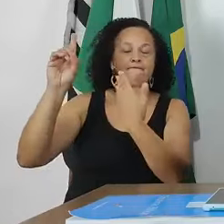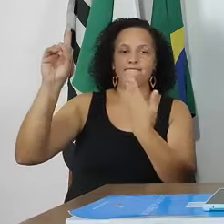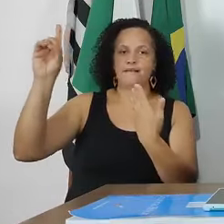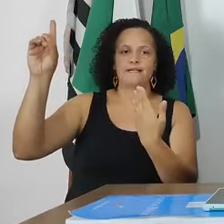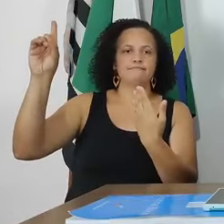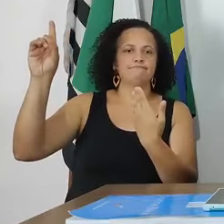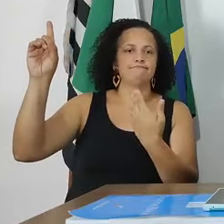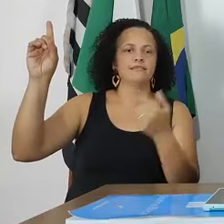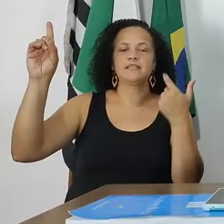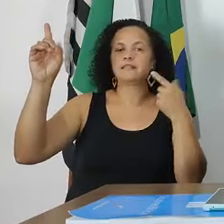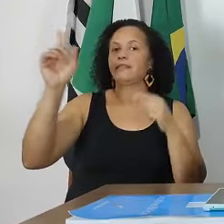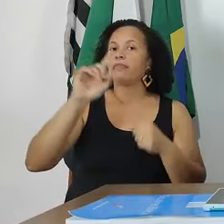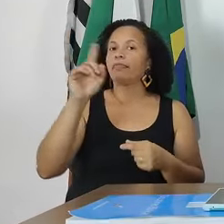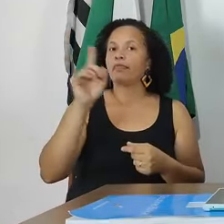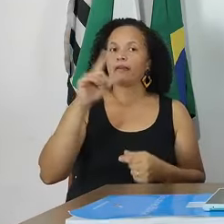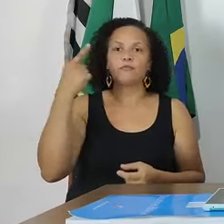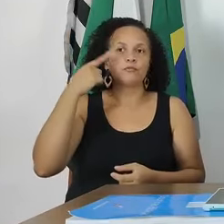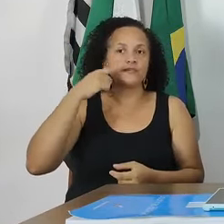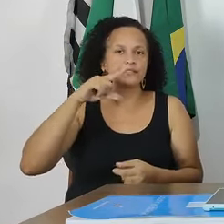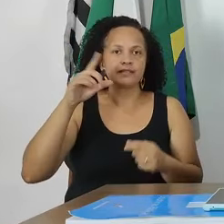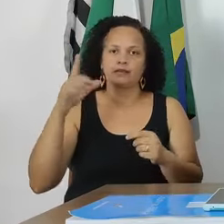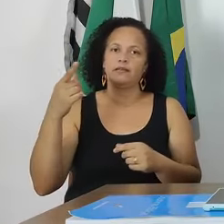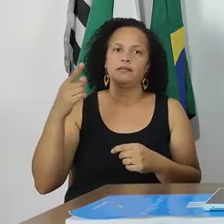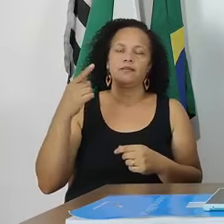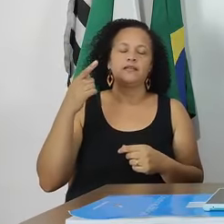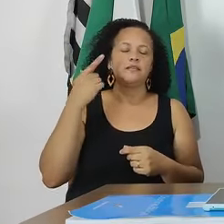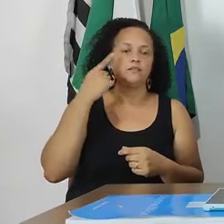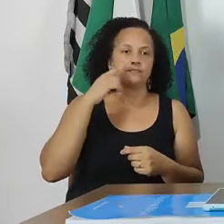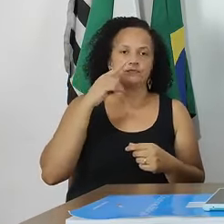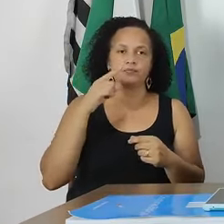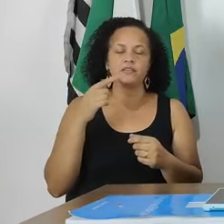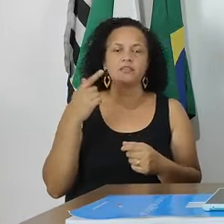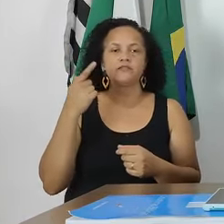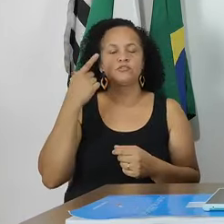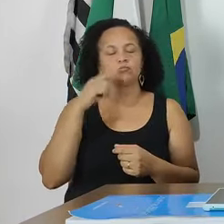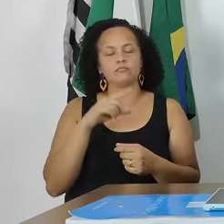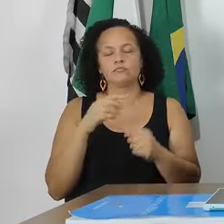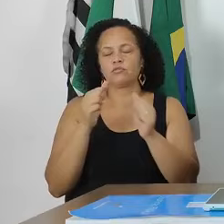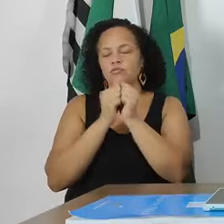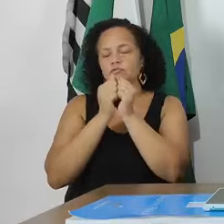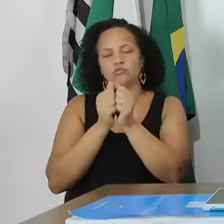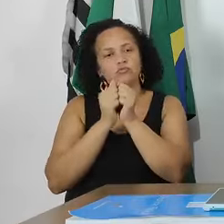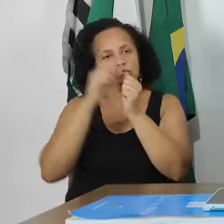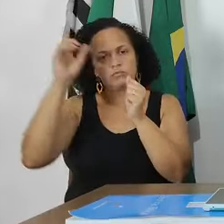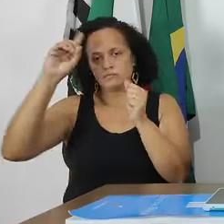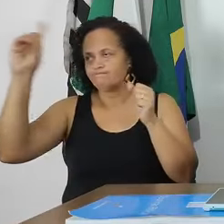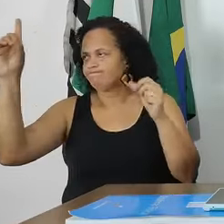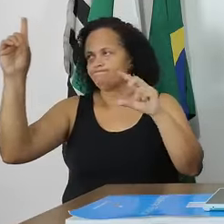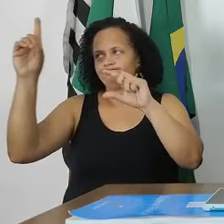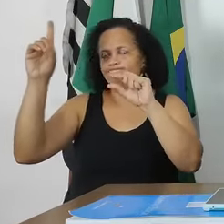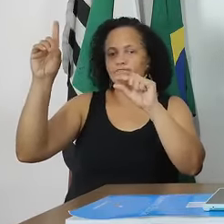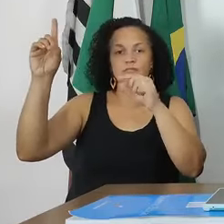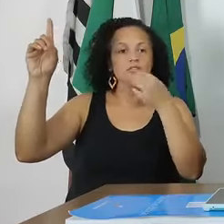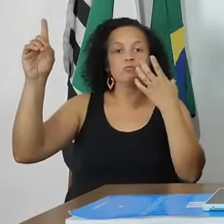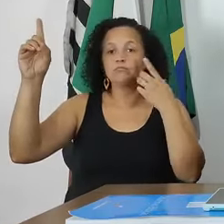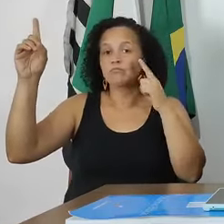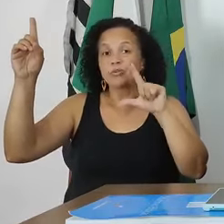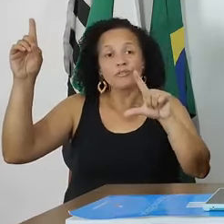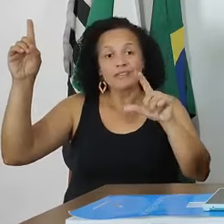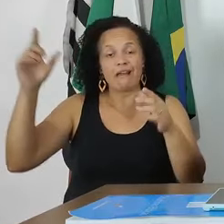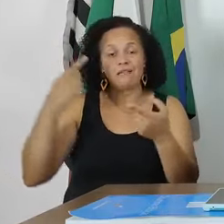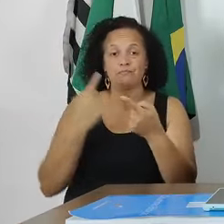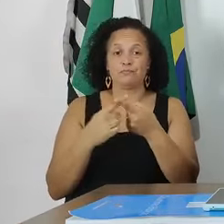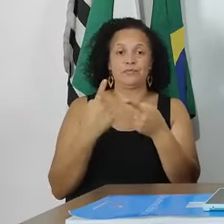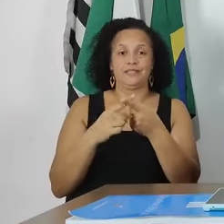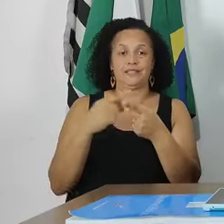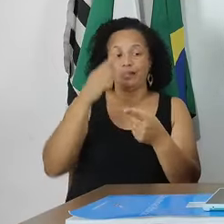voz do mundo. Olha o perigo, né? Aquelas pessoas não estão conseguindo mais voltar, porque elas preferem ouvir